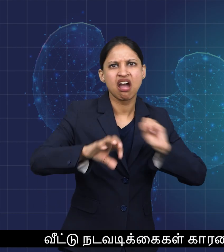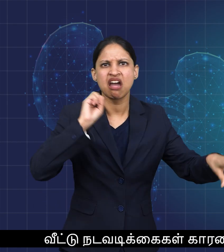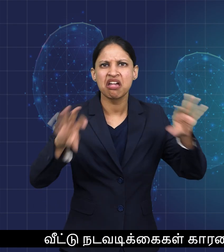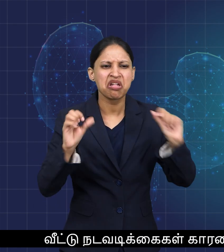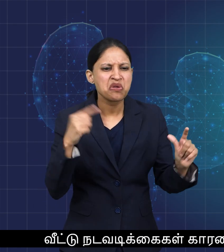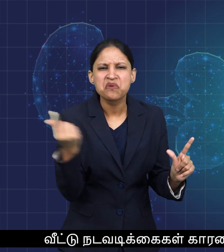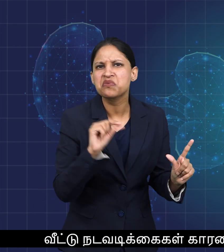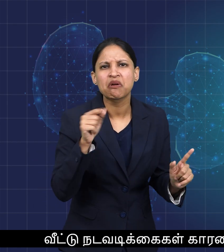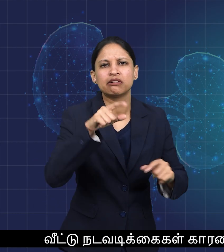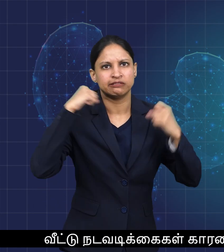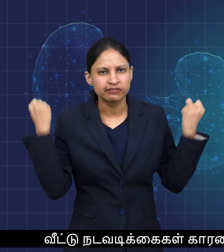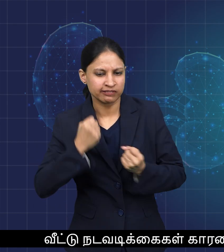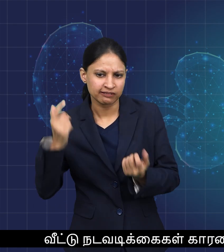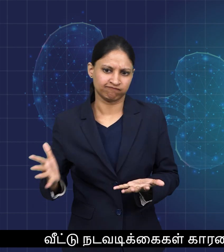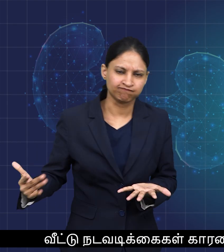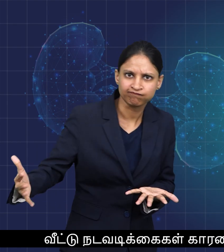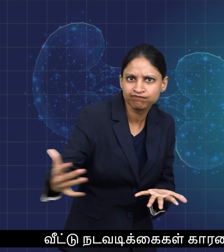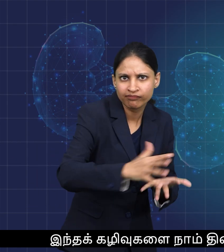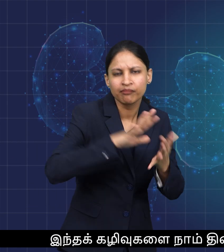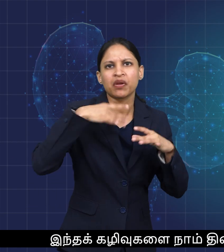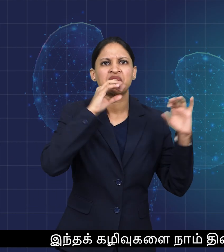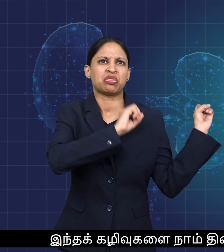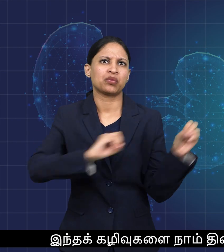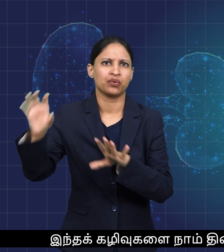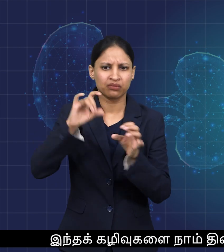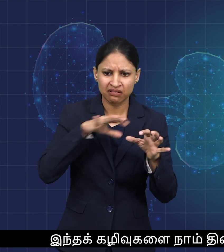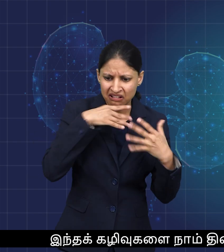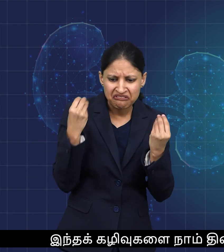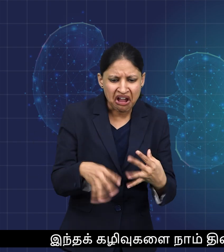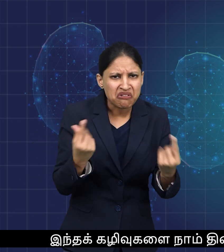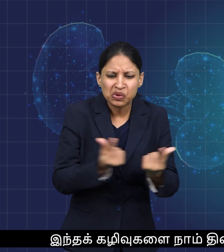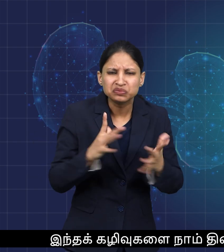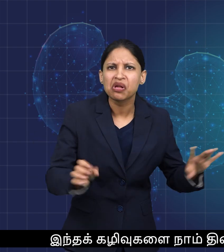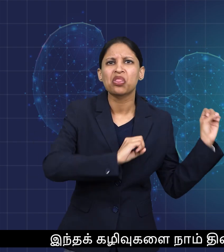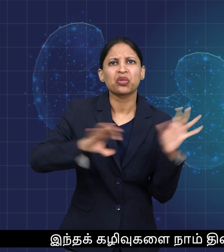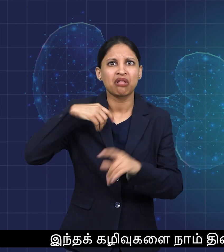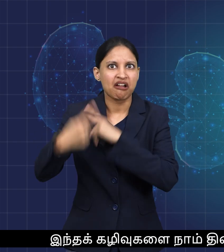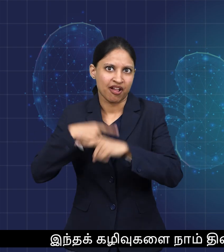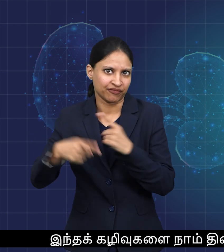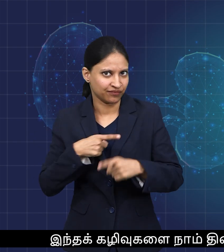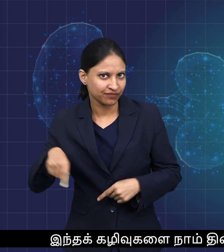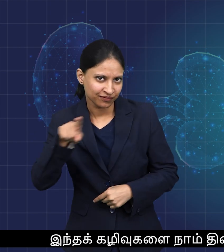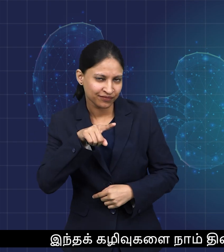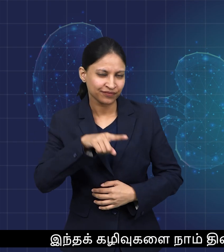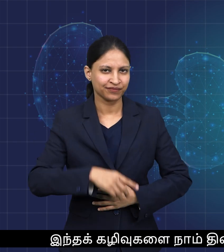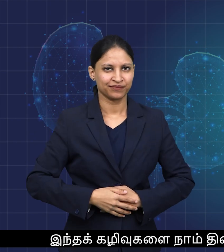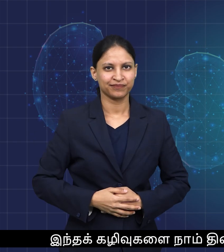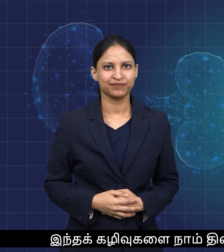காரணமாக கழிவுகள் உற்பத்தியாகின்றன. இந்த கழிவுகளை நாம் தினமும் வெளியே எறிந்து விடுகிறோம்.